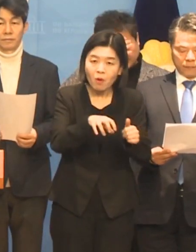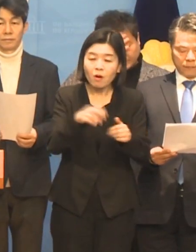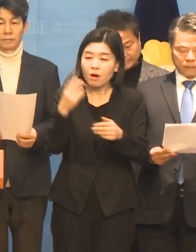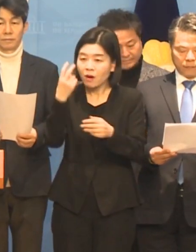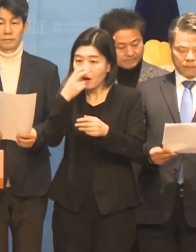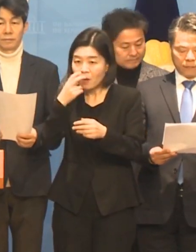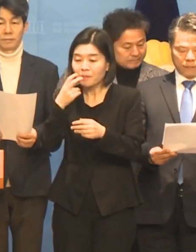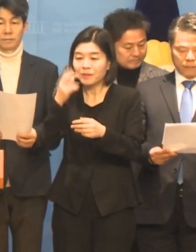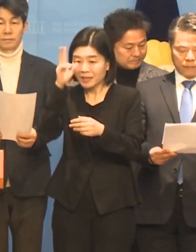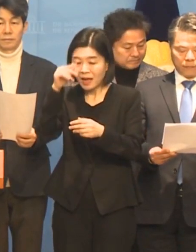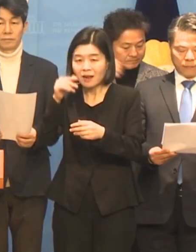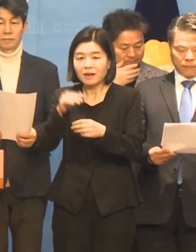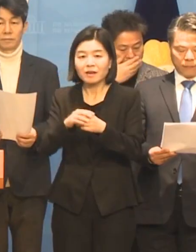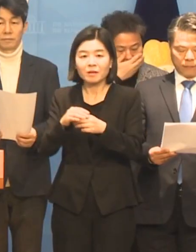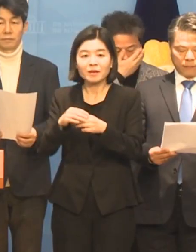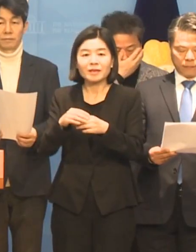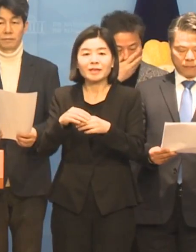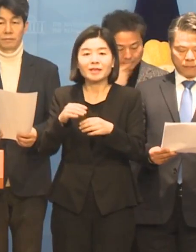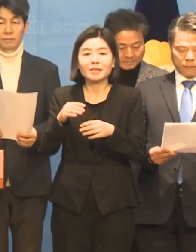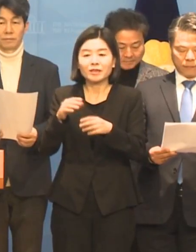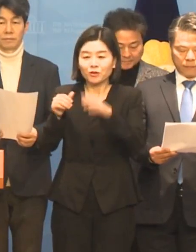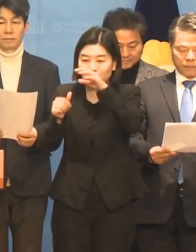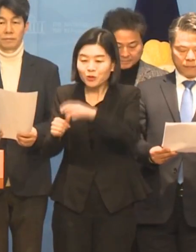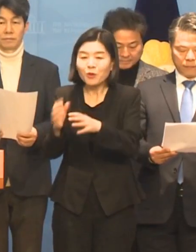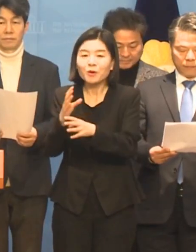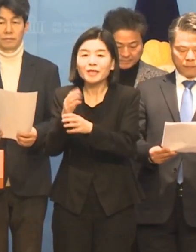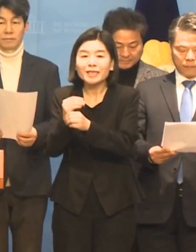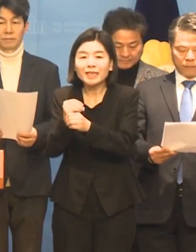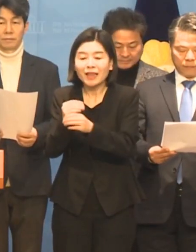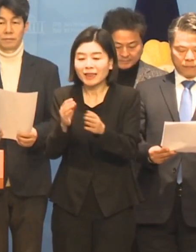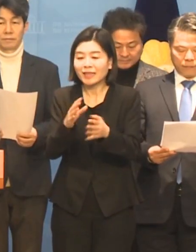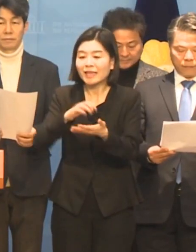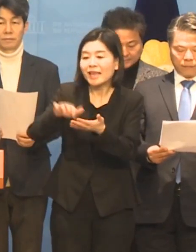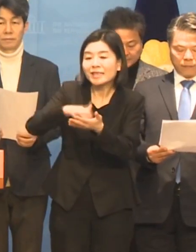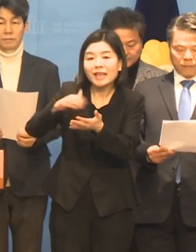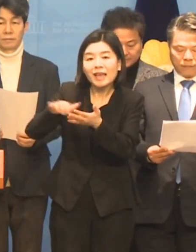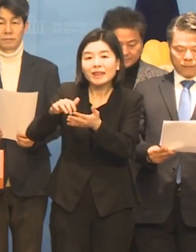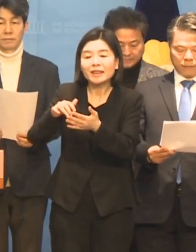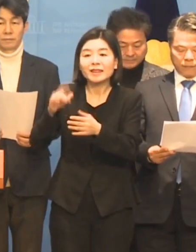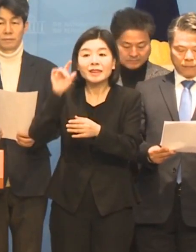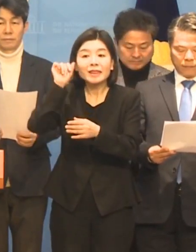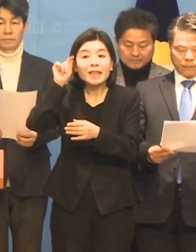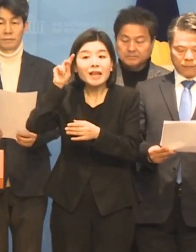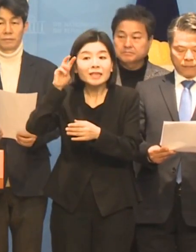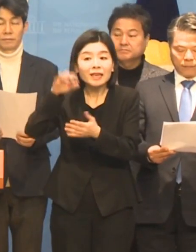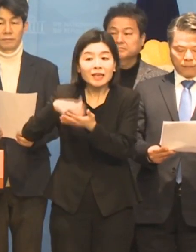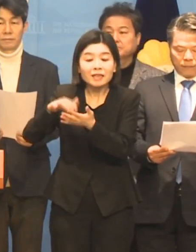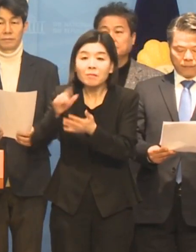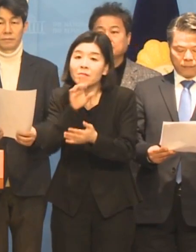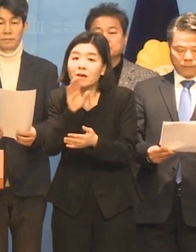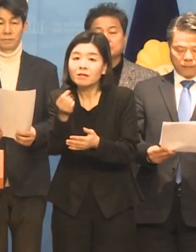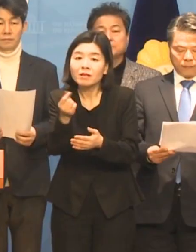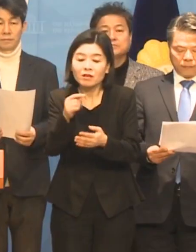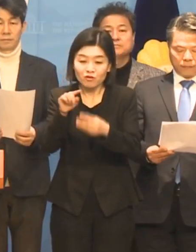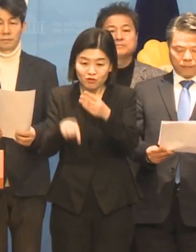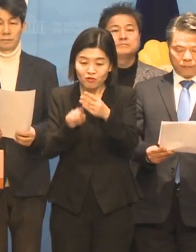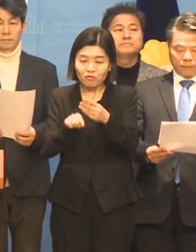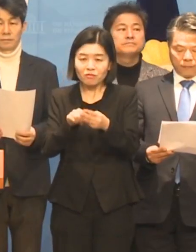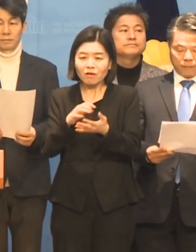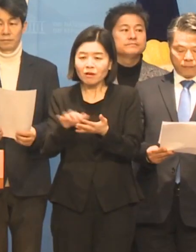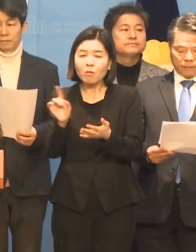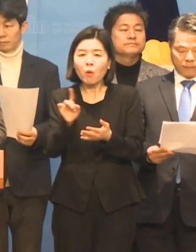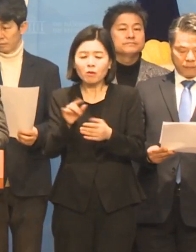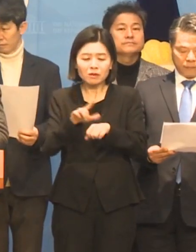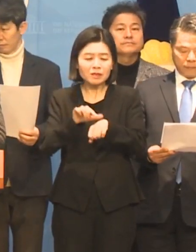단위 구속기간 계산법이 내란 수계 윤석열에게는 시간 단위로 바뀌는 마법을